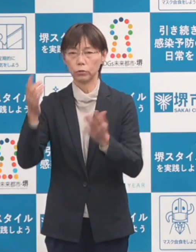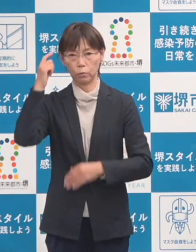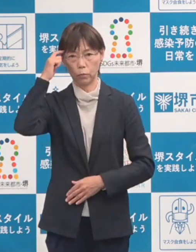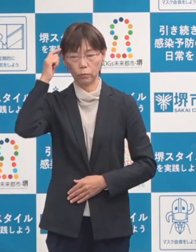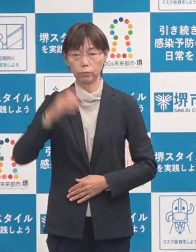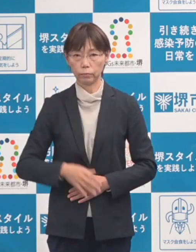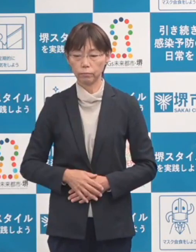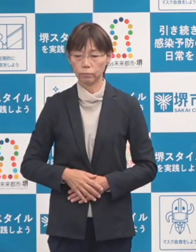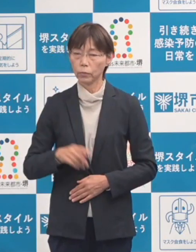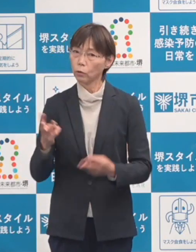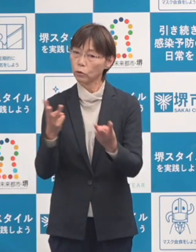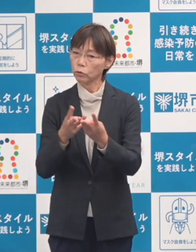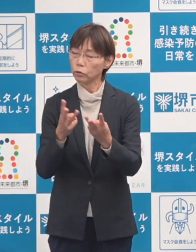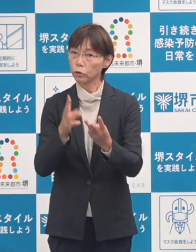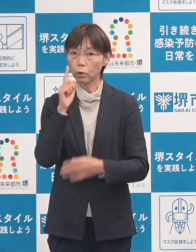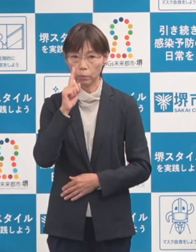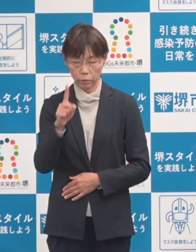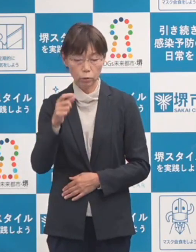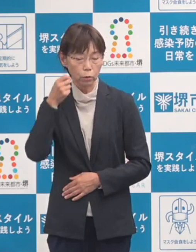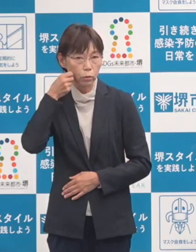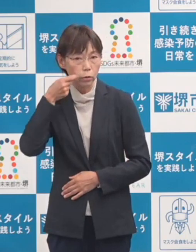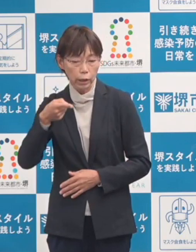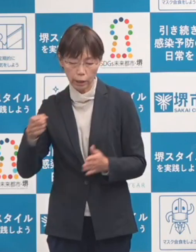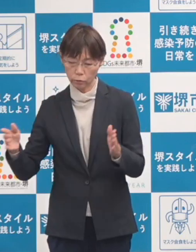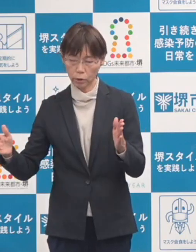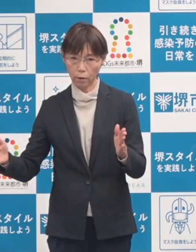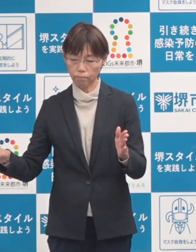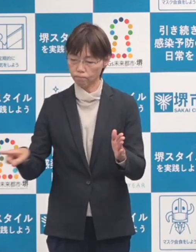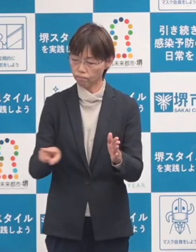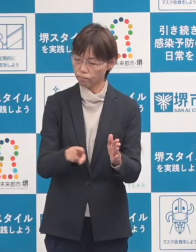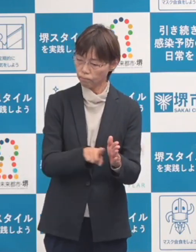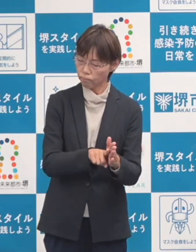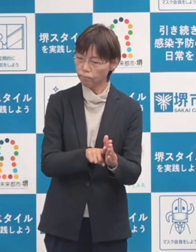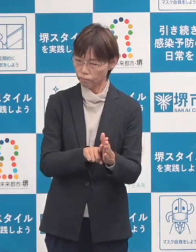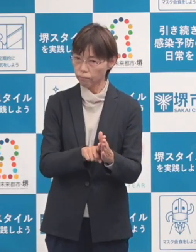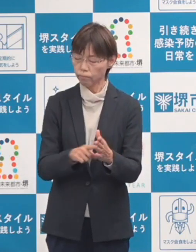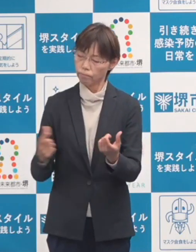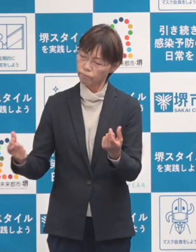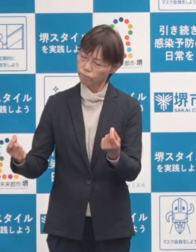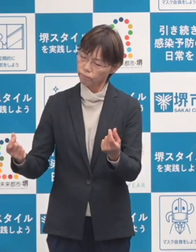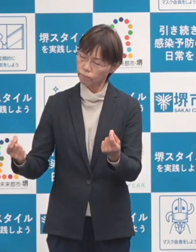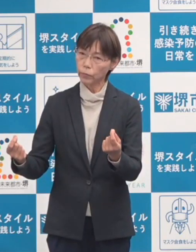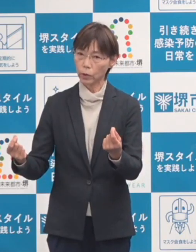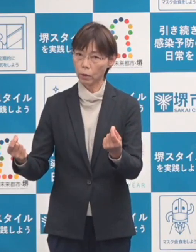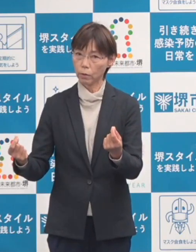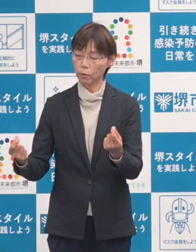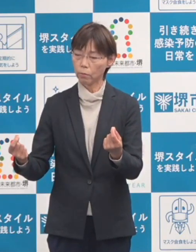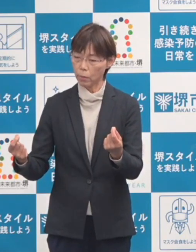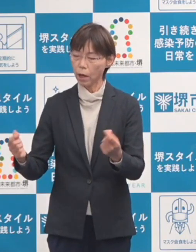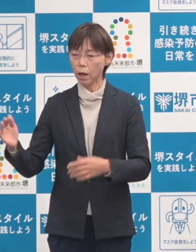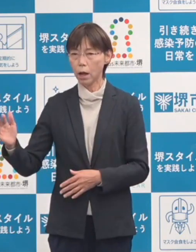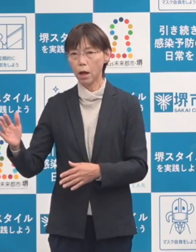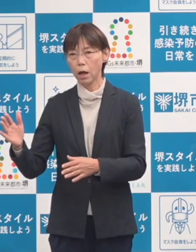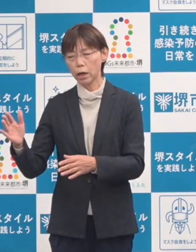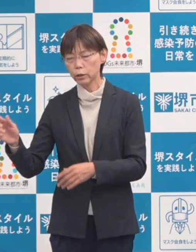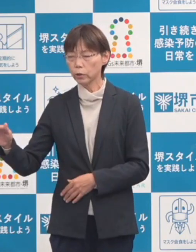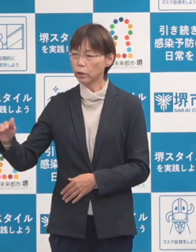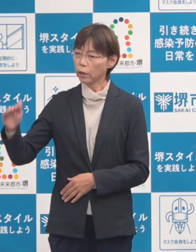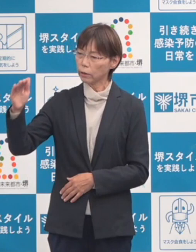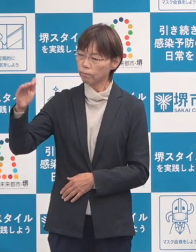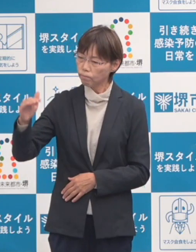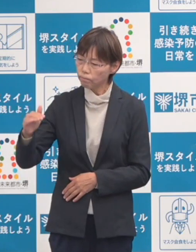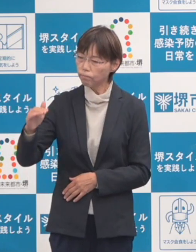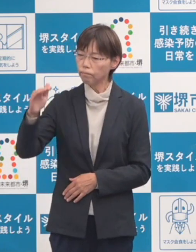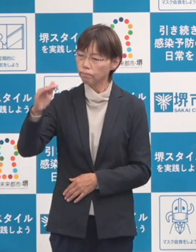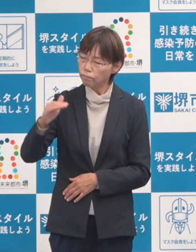字を見るとほぼこの1ヶ月間ですね、同じような傾向をたどっている。日によっては上がったり下がったり増えたり減ったりということ